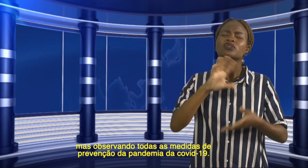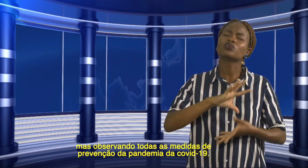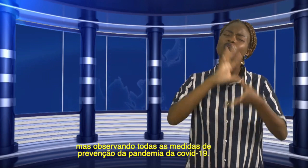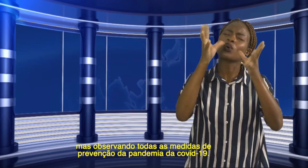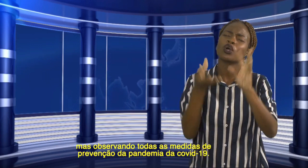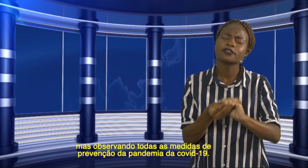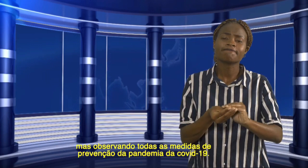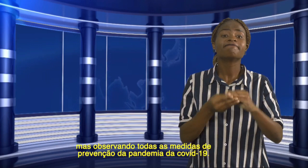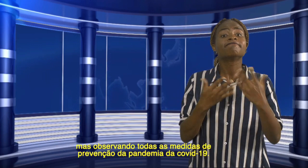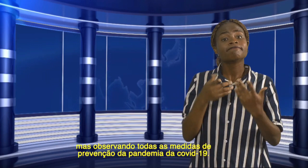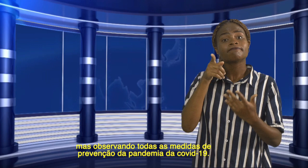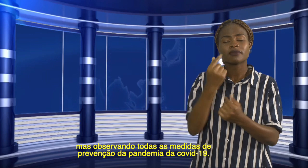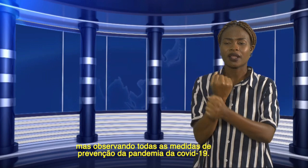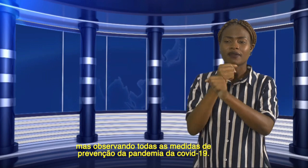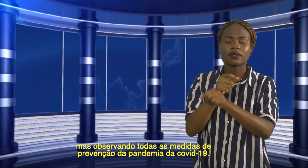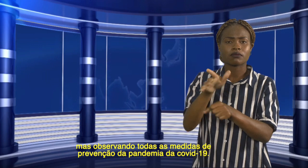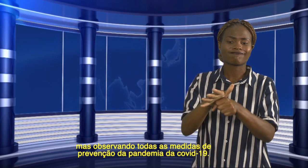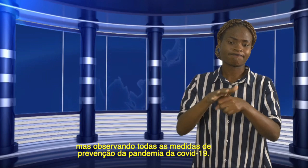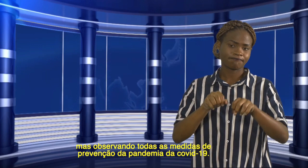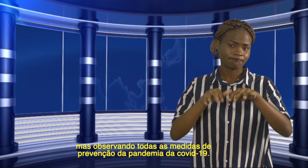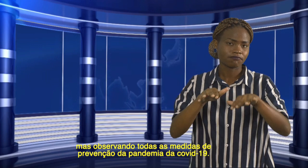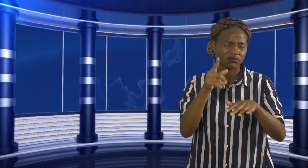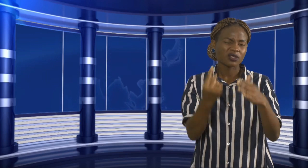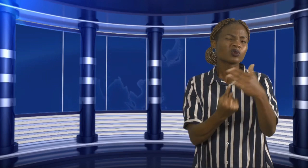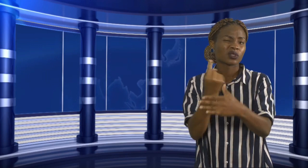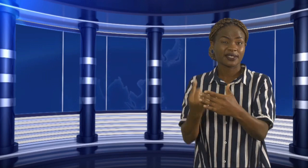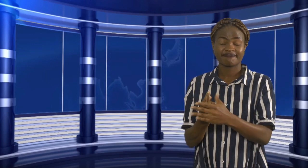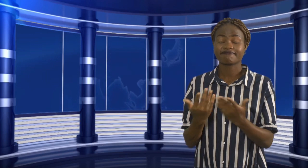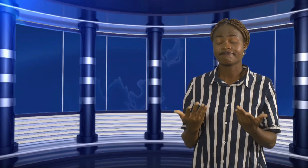mas observando todas as medidas de prevenção da pandemia da Covid-19.